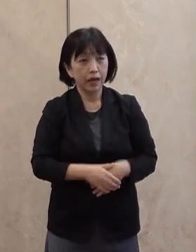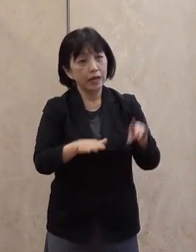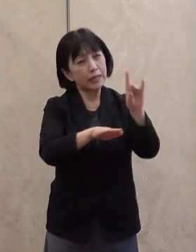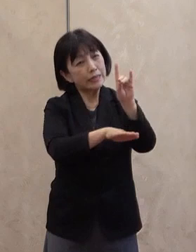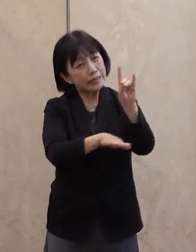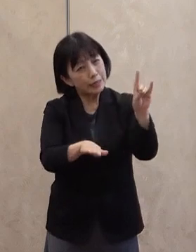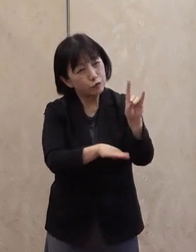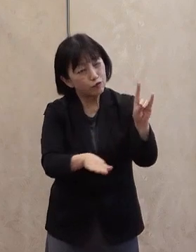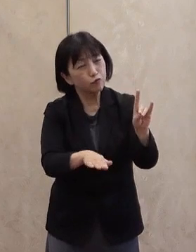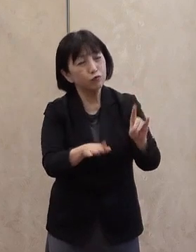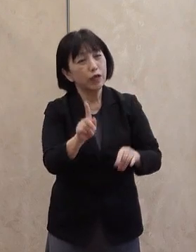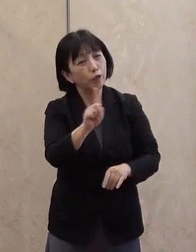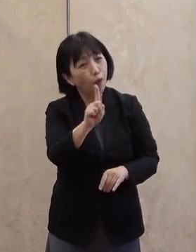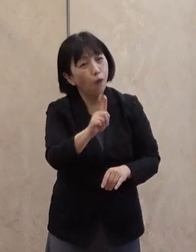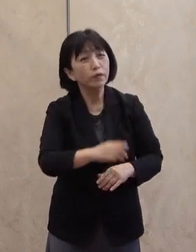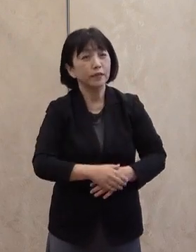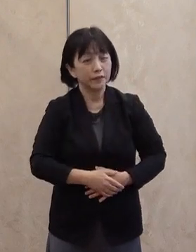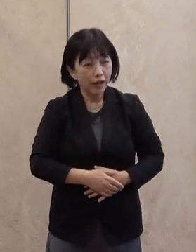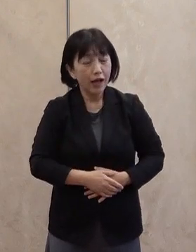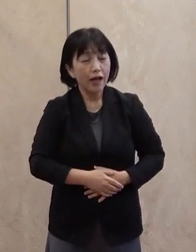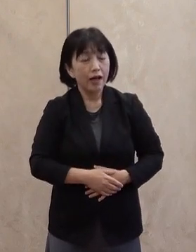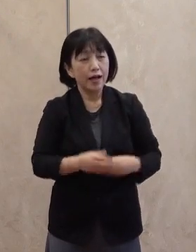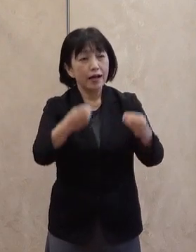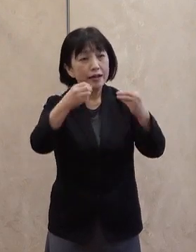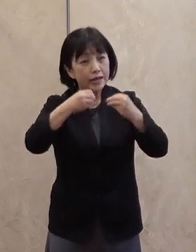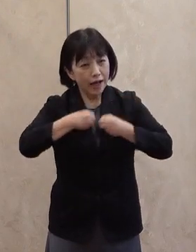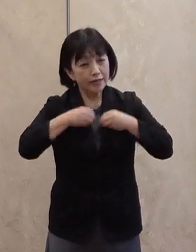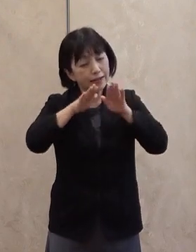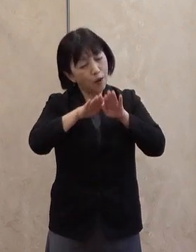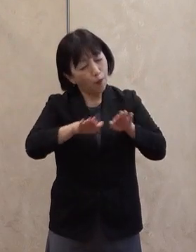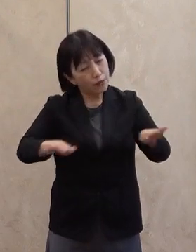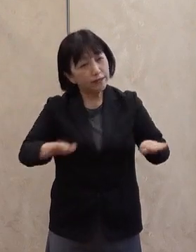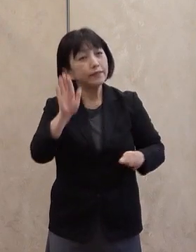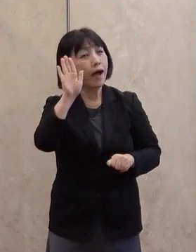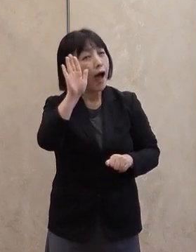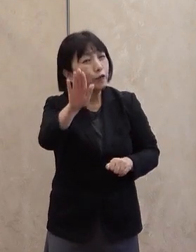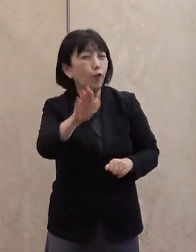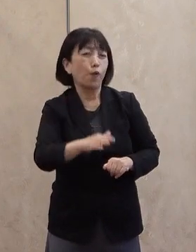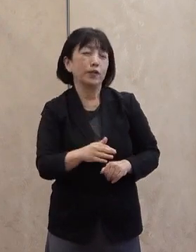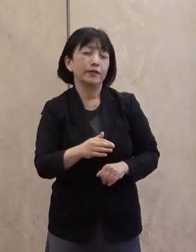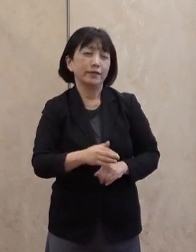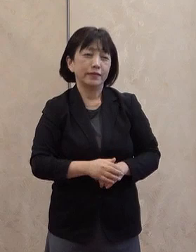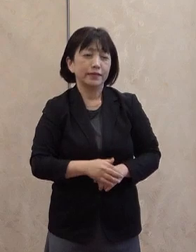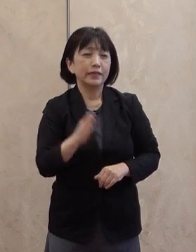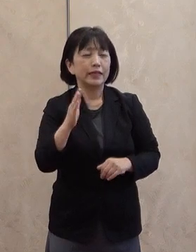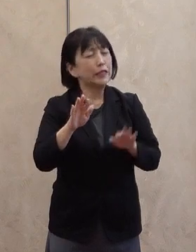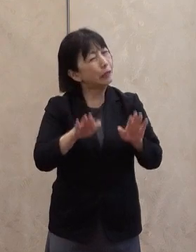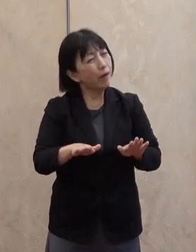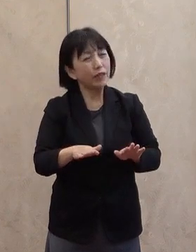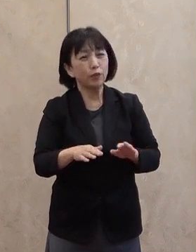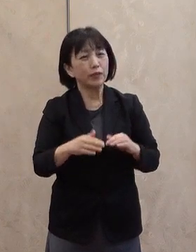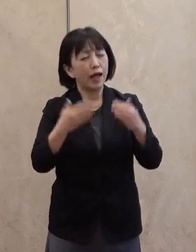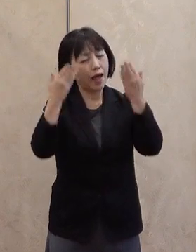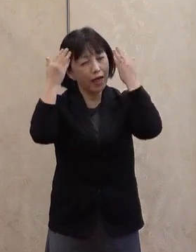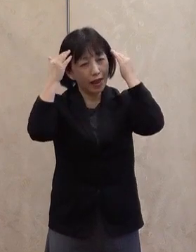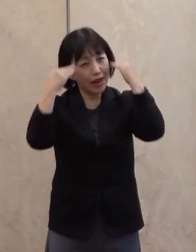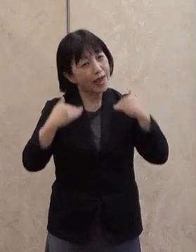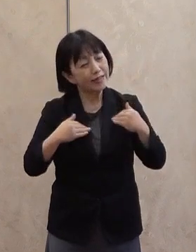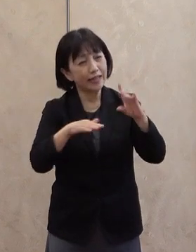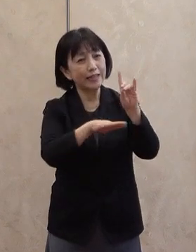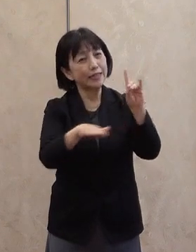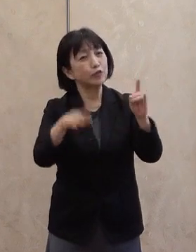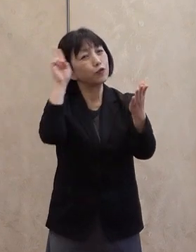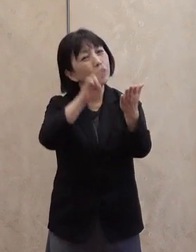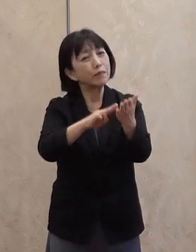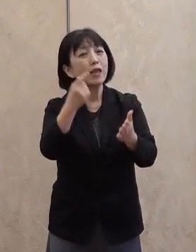どうするかというのはちょっと感染が落ち着いてからじゃないとなかなかあの冷静なあの判断あの基準設定って難しいと思いますから、